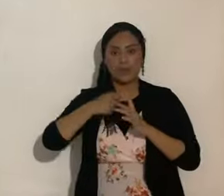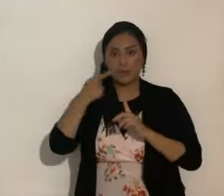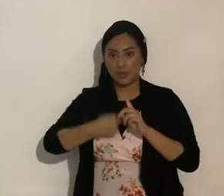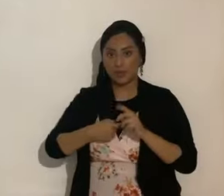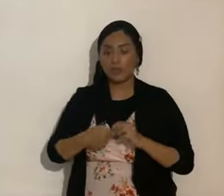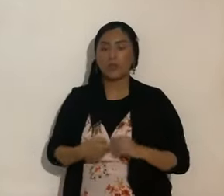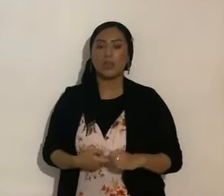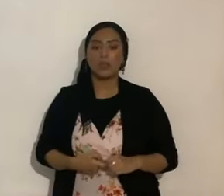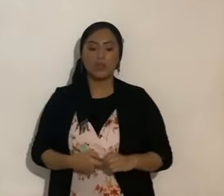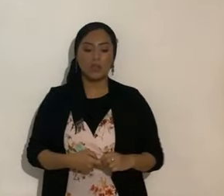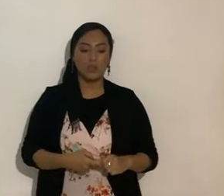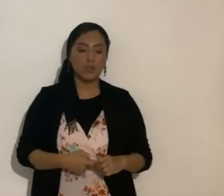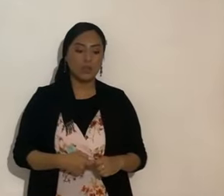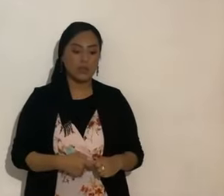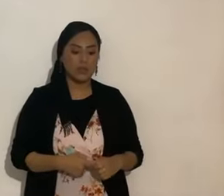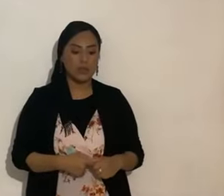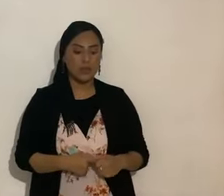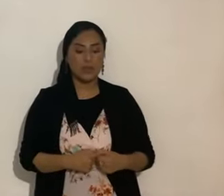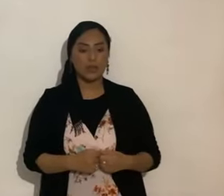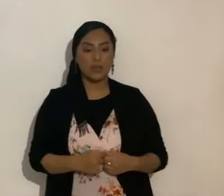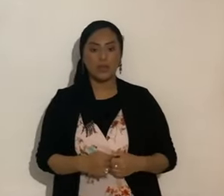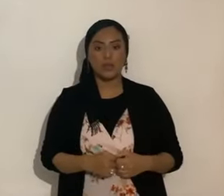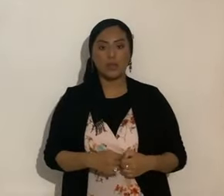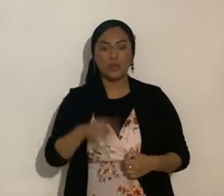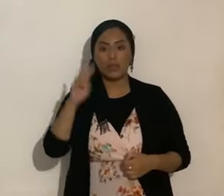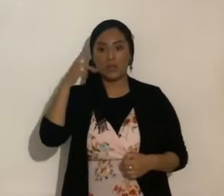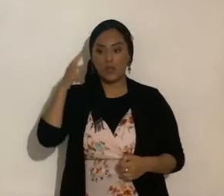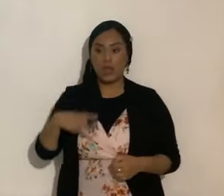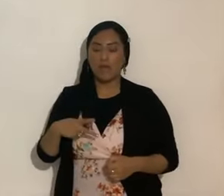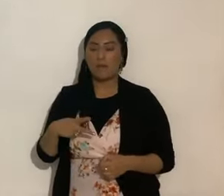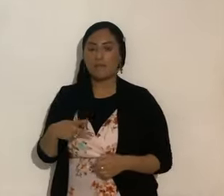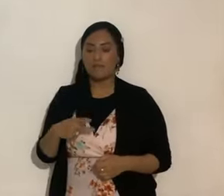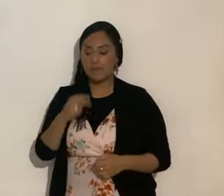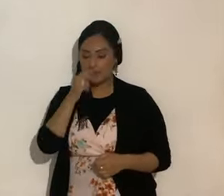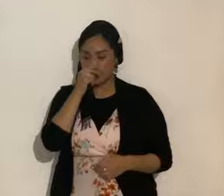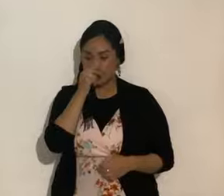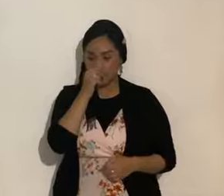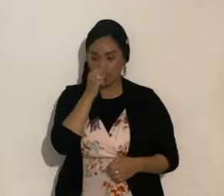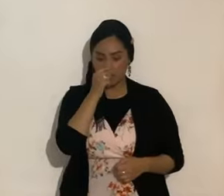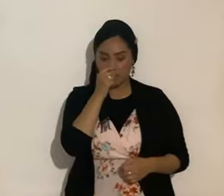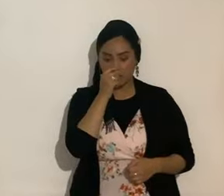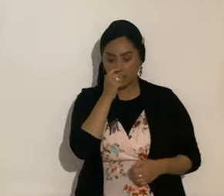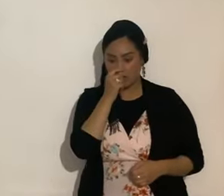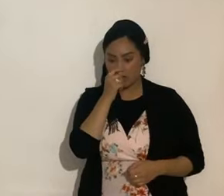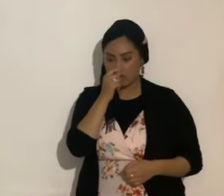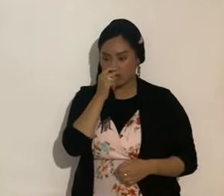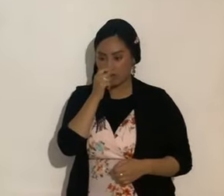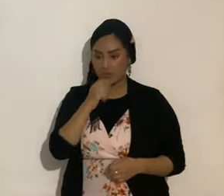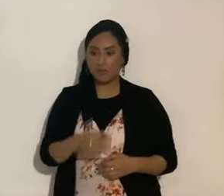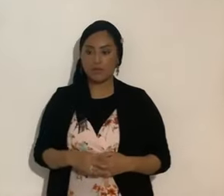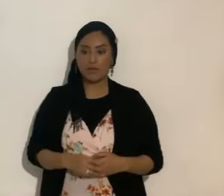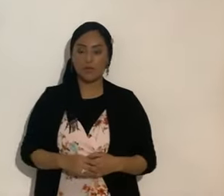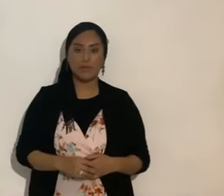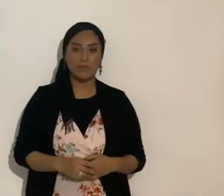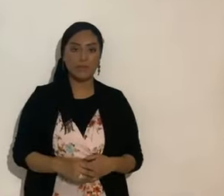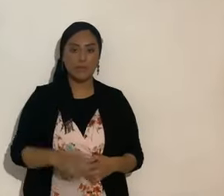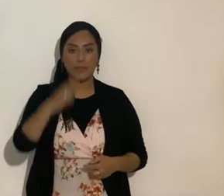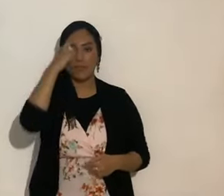pero ocupa parte de la segunda mitad, repito, perdón que sea tan repetitivo, de la segunda mitad del año